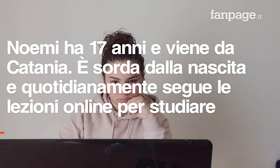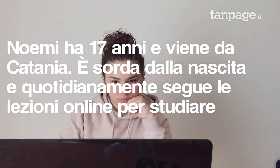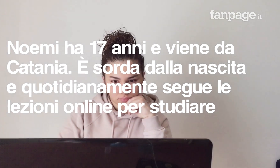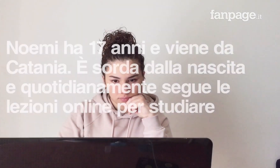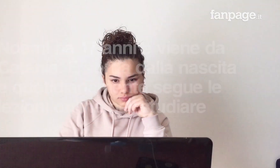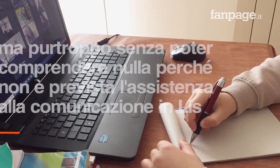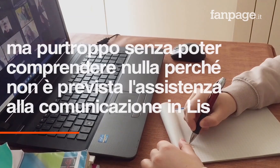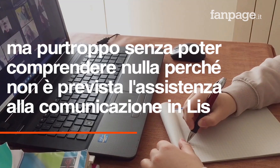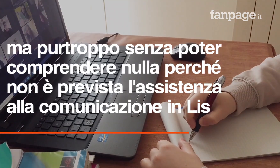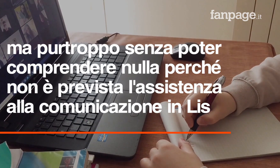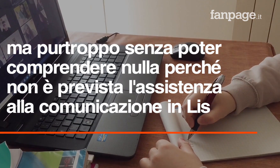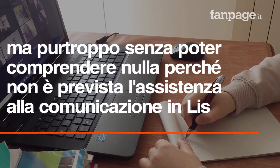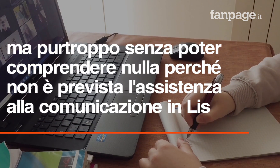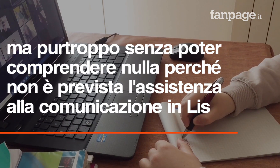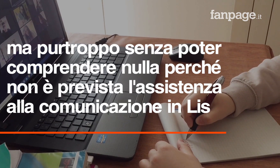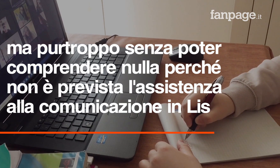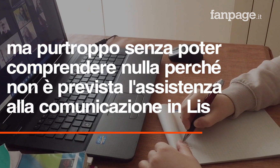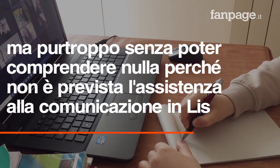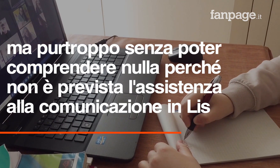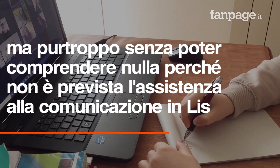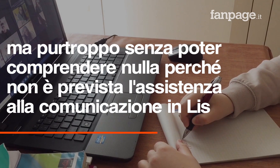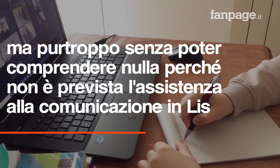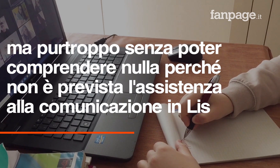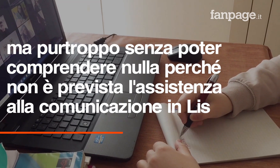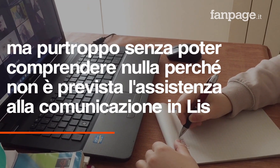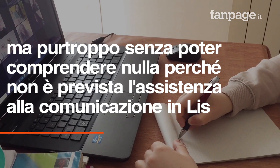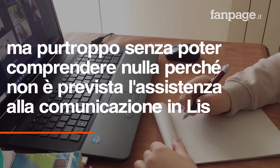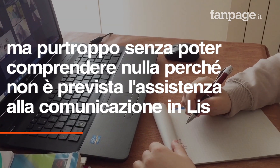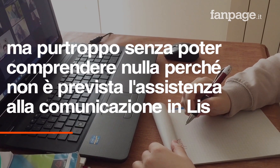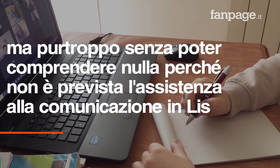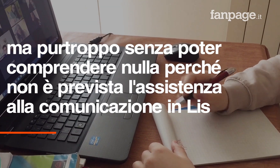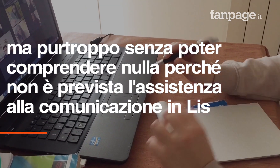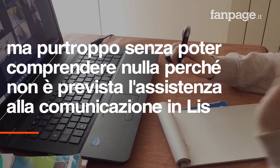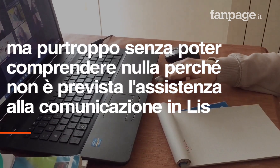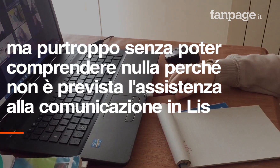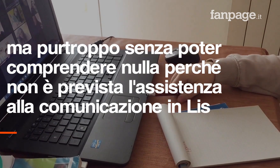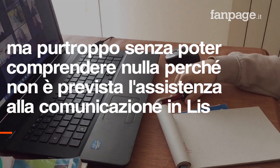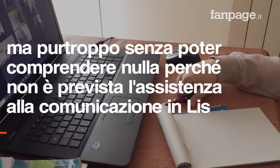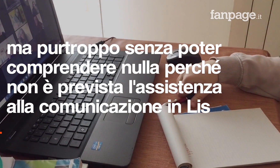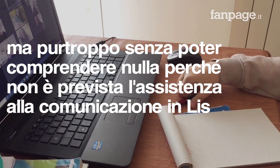ma purtroppo senza poter comprendere nulla perché non è ancora prevista l'assistenza alla comunicazione in lingua dei segni italiana.